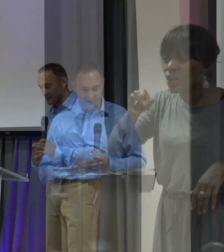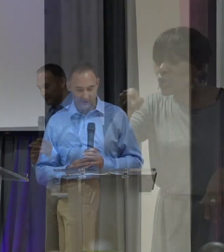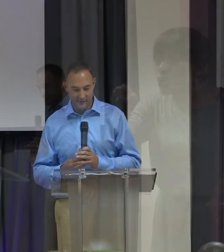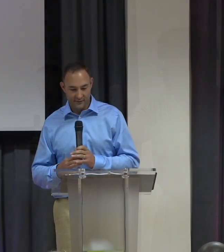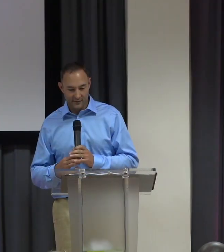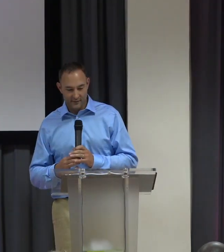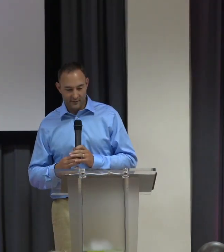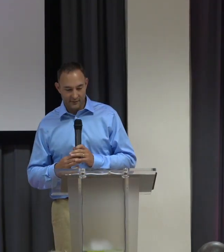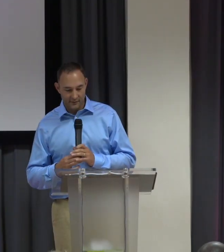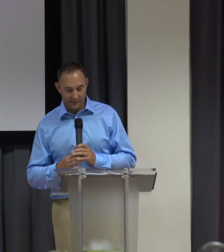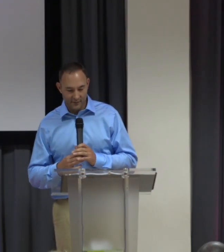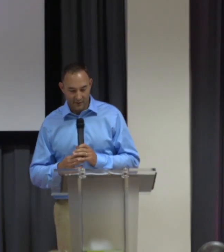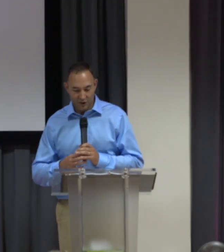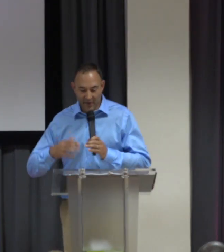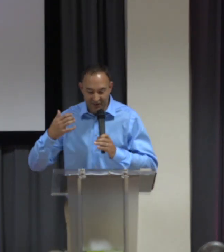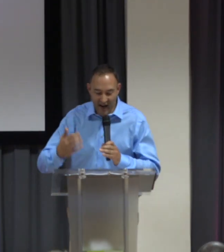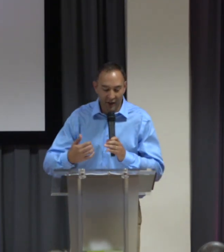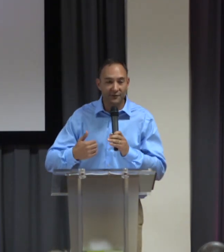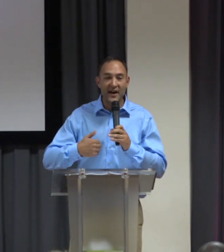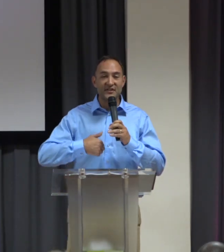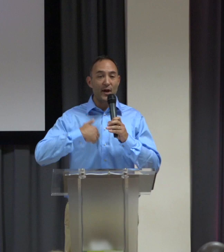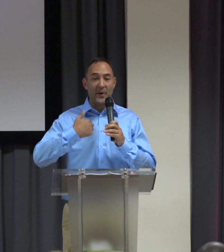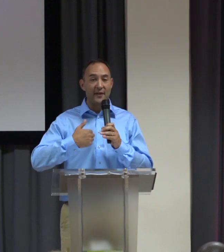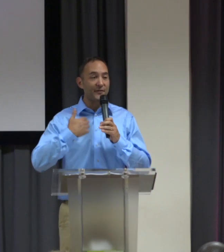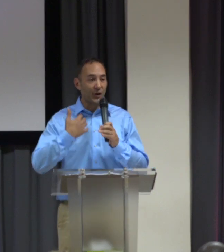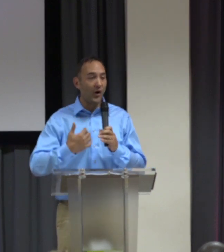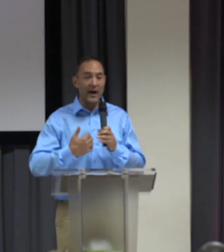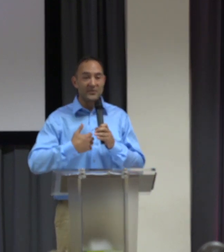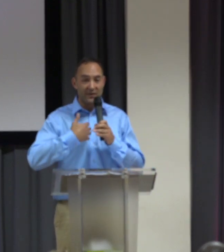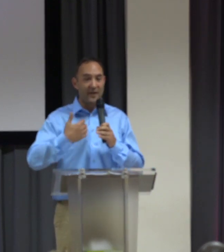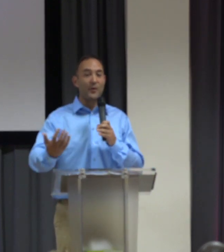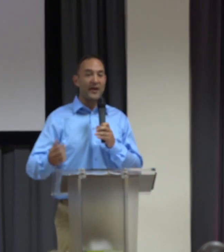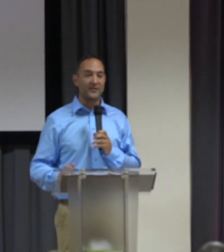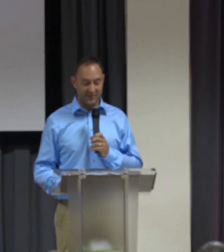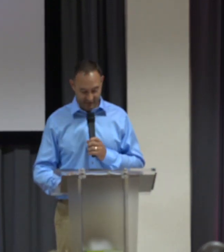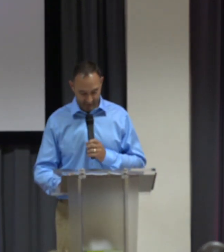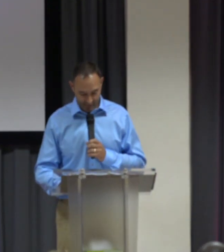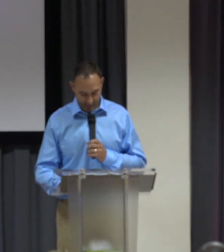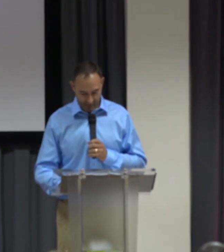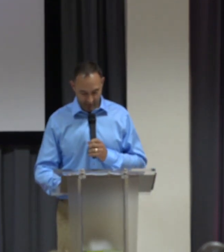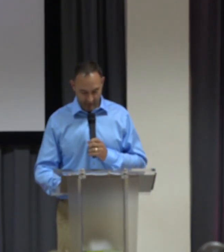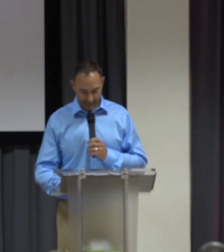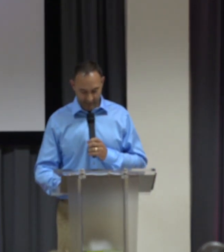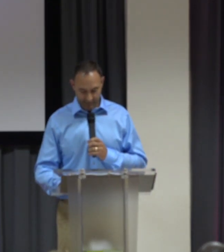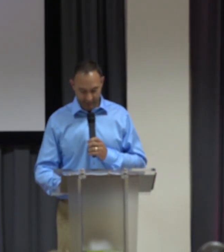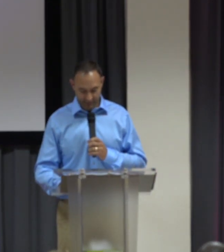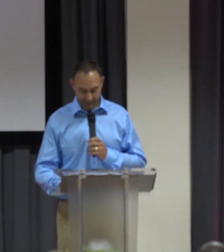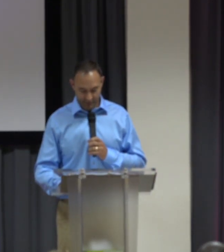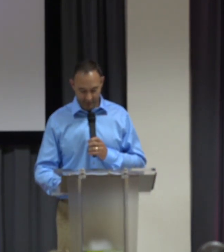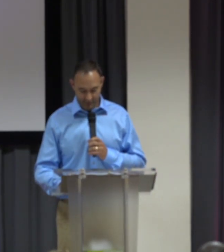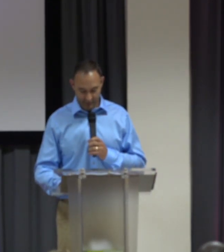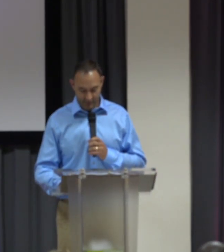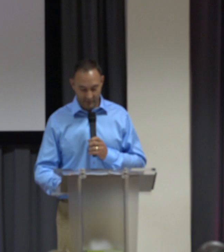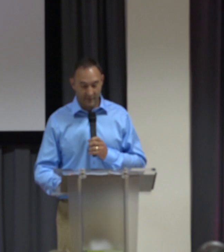envoyer votre propre fils to be sacrificed and pay for the crimes of everyone else? être sacrifié et payé pour le